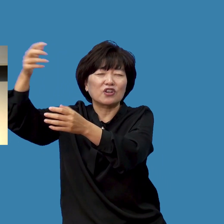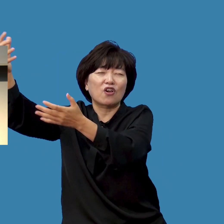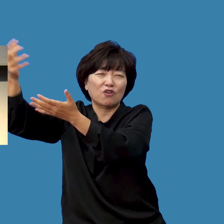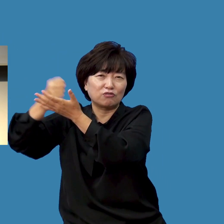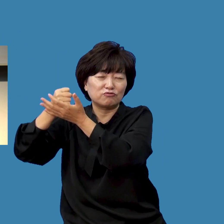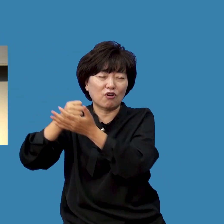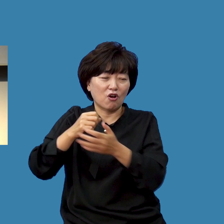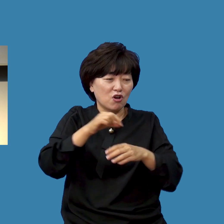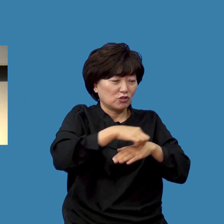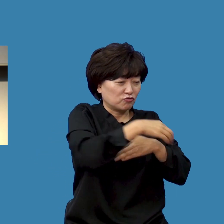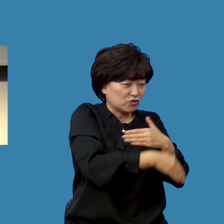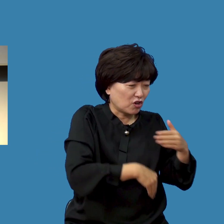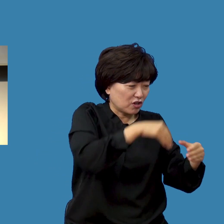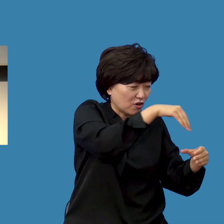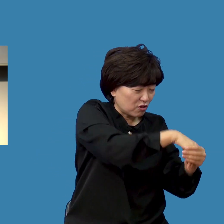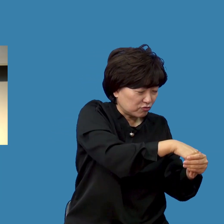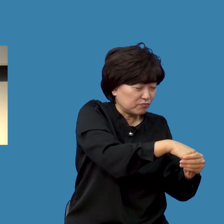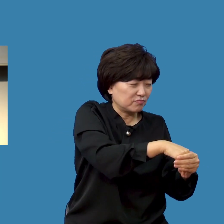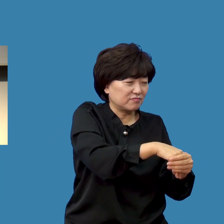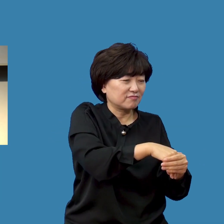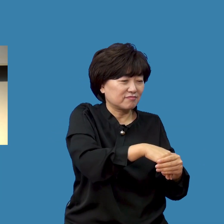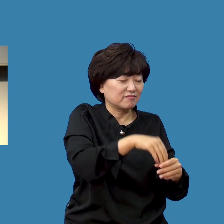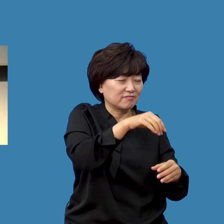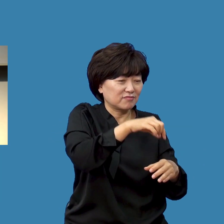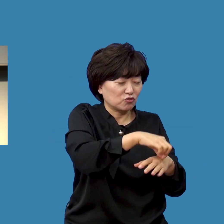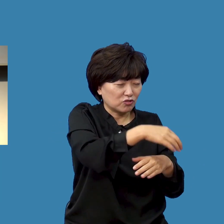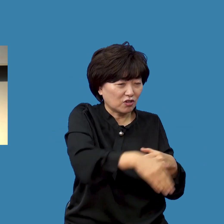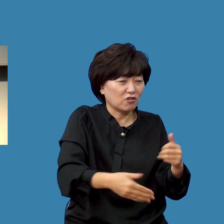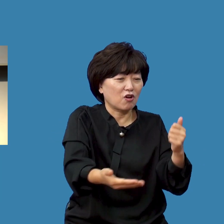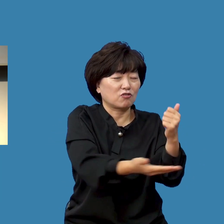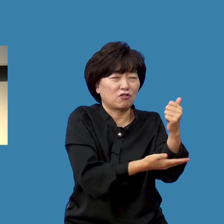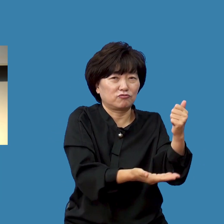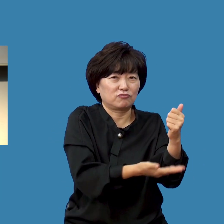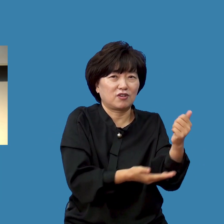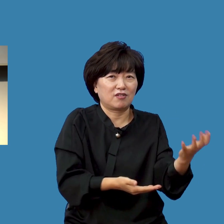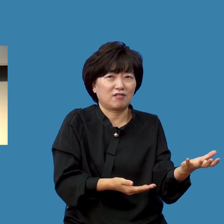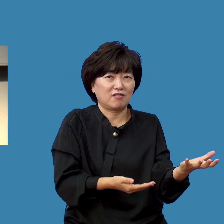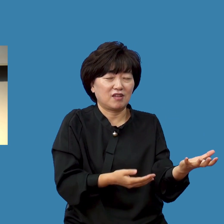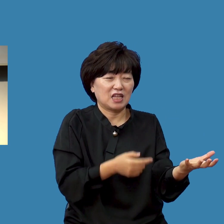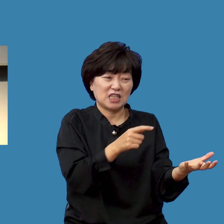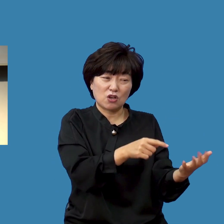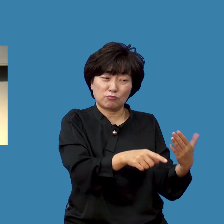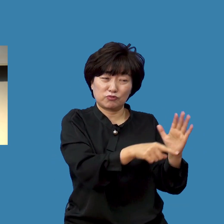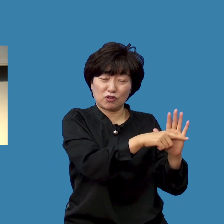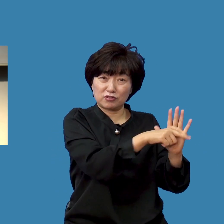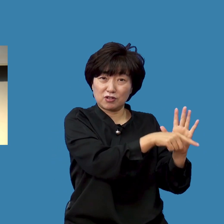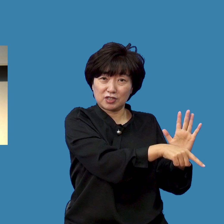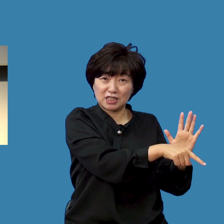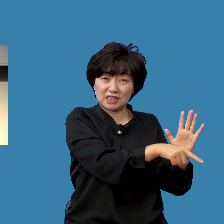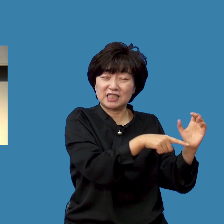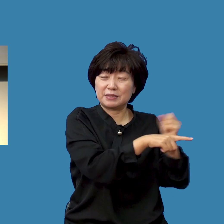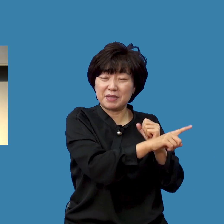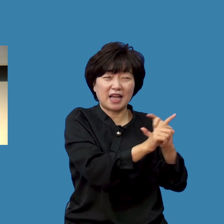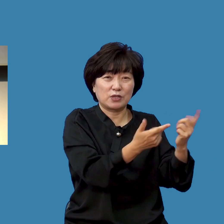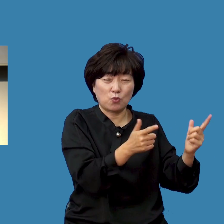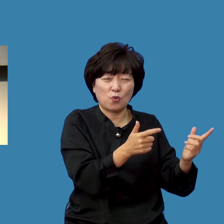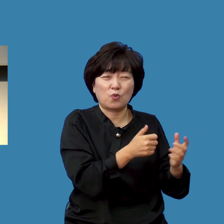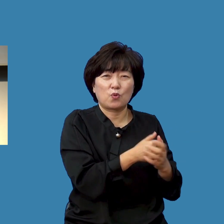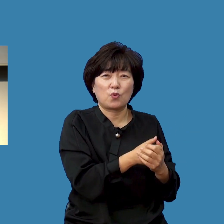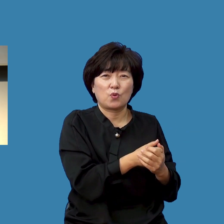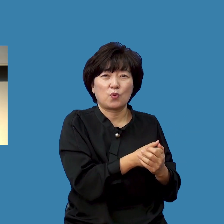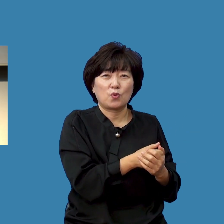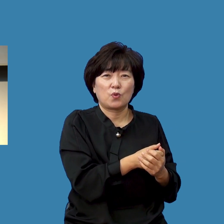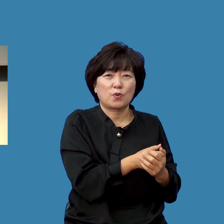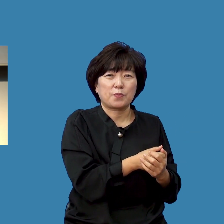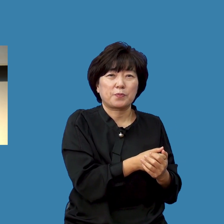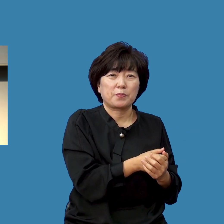영적인 것을 심으면 영적인 것을 거두고 육적인 것을 심으면 육적인 것을 거둔다고 생각을 해요. 육적인 거라고 하면 부정적인 건데 그런